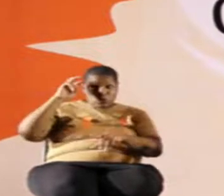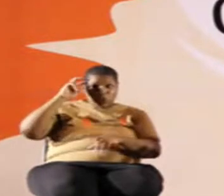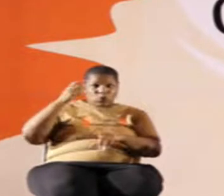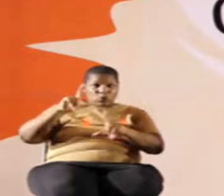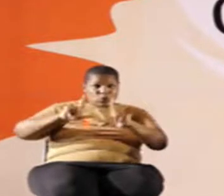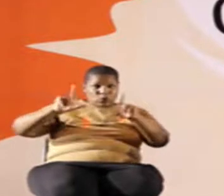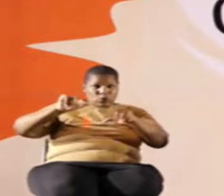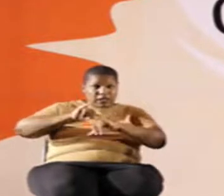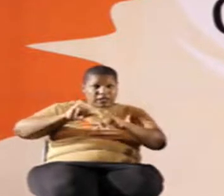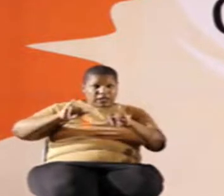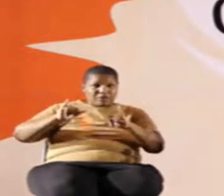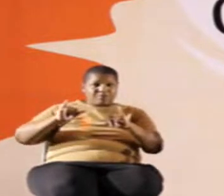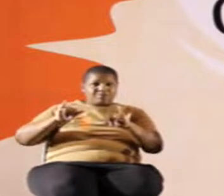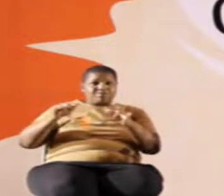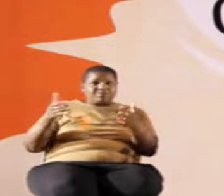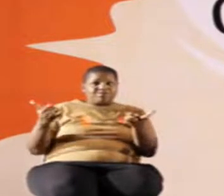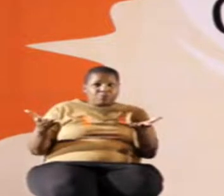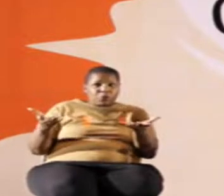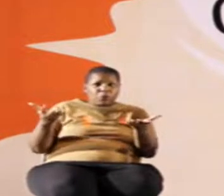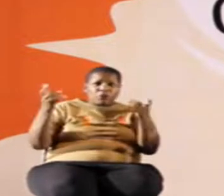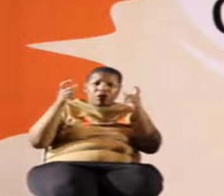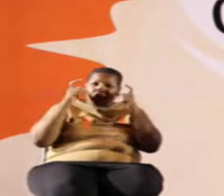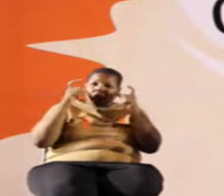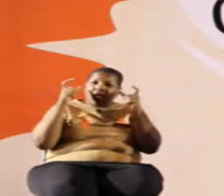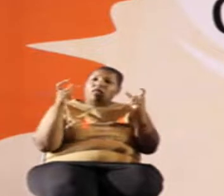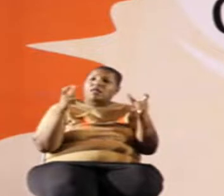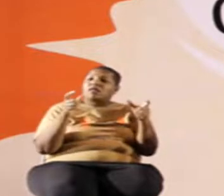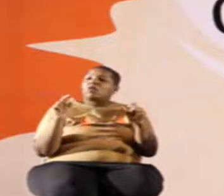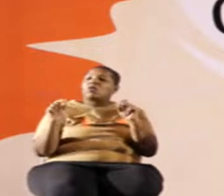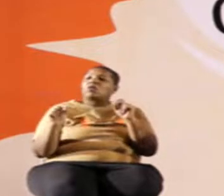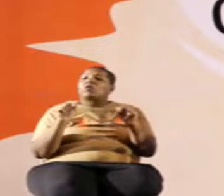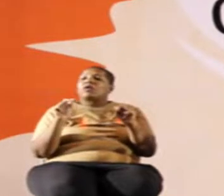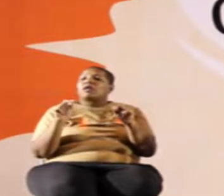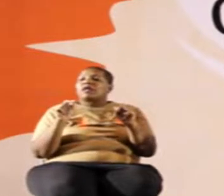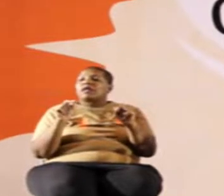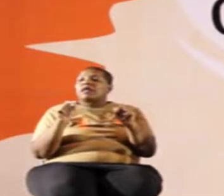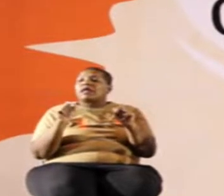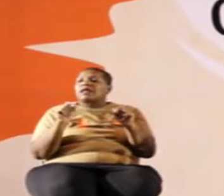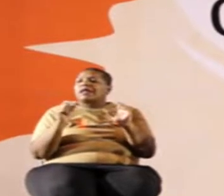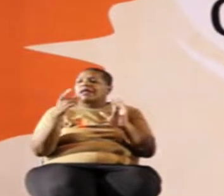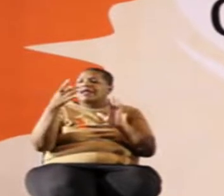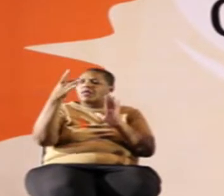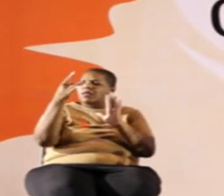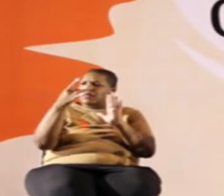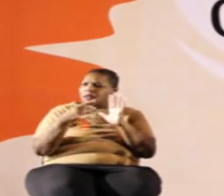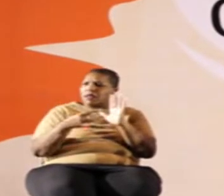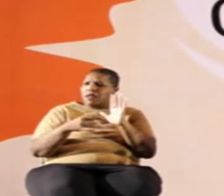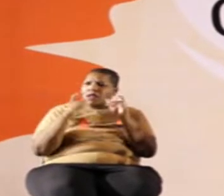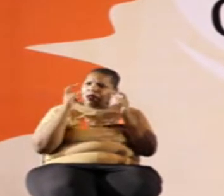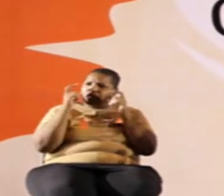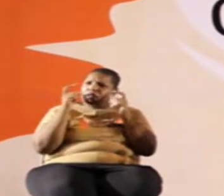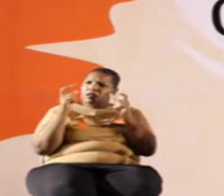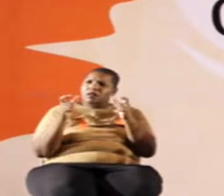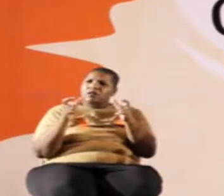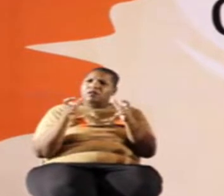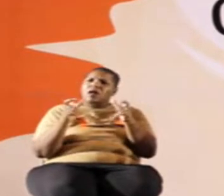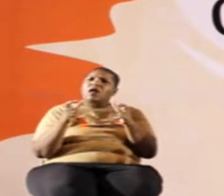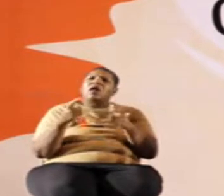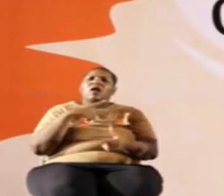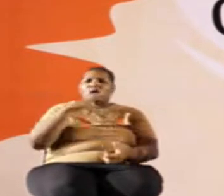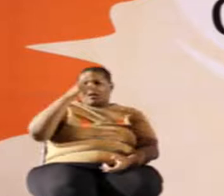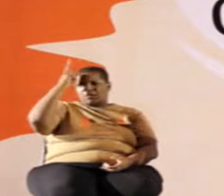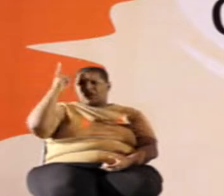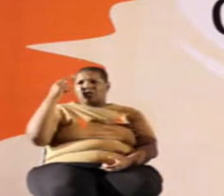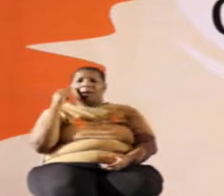midiática, eu quero chamar a atenção para um detalhe interessante. Muita gente já deixou de